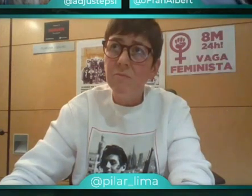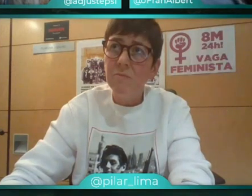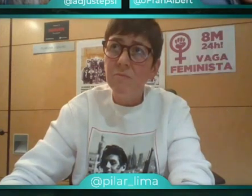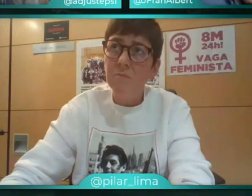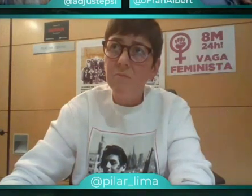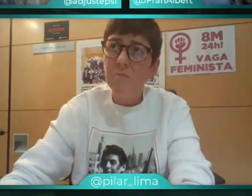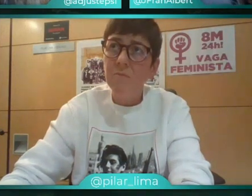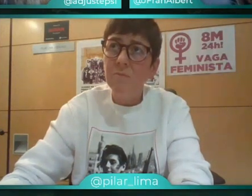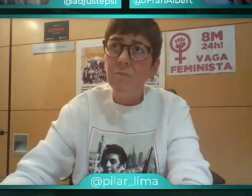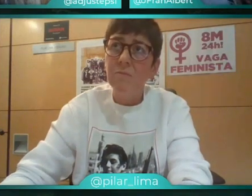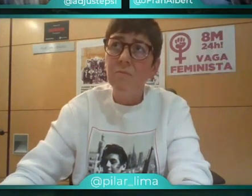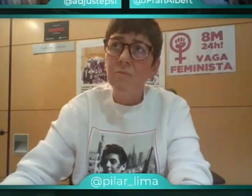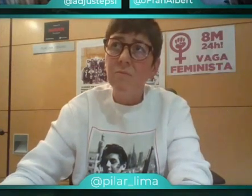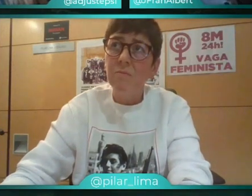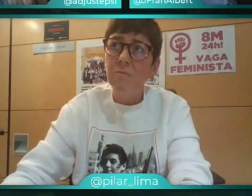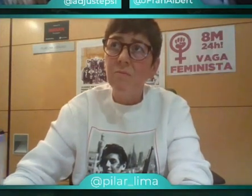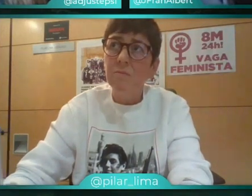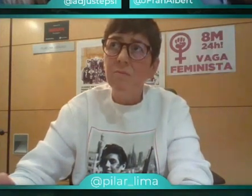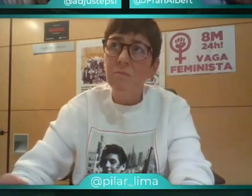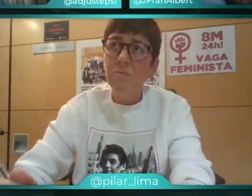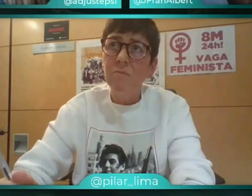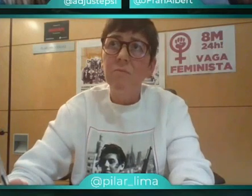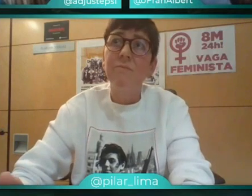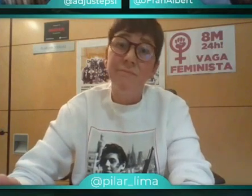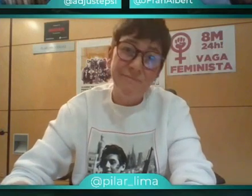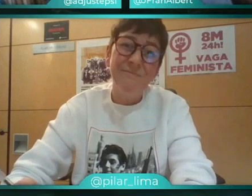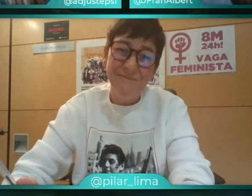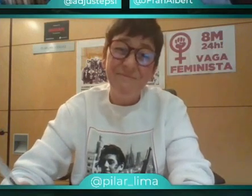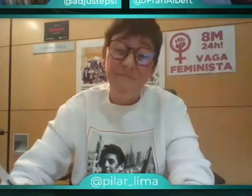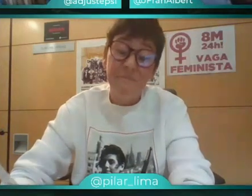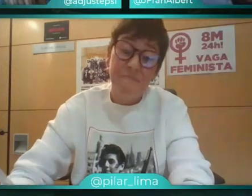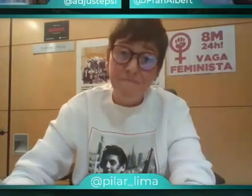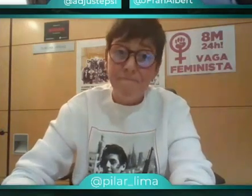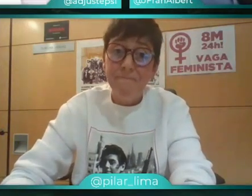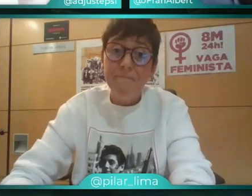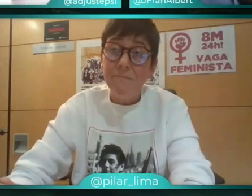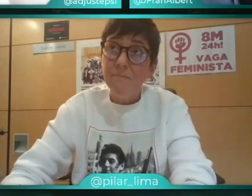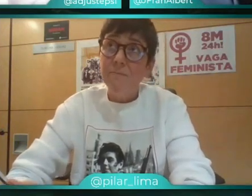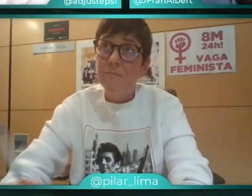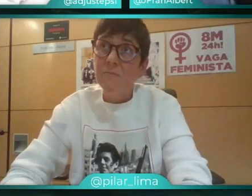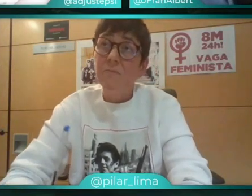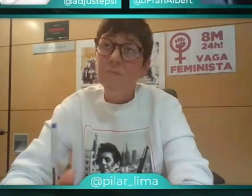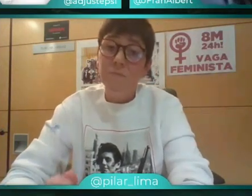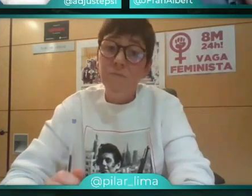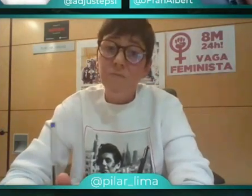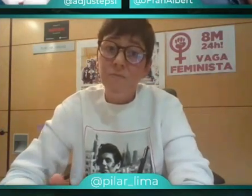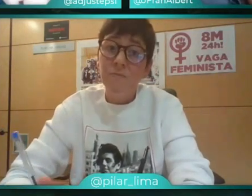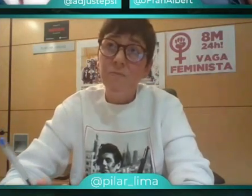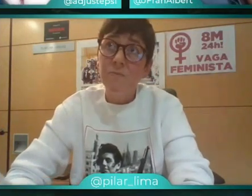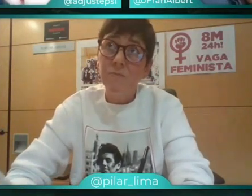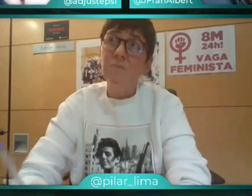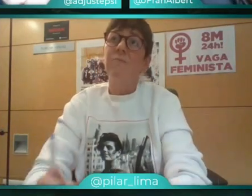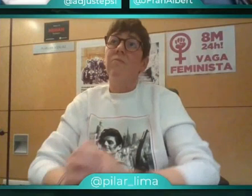A cuáles debemos ir Y a cuáles no debemos ir no en el caso de o sea nosotros por ejemplo lo que siempre